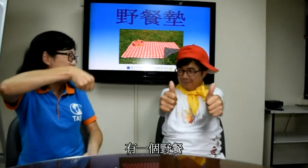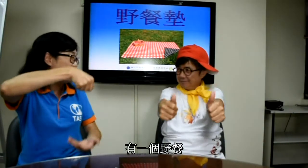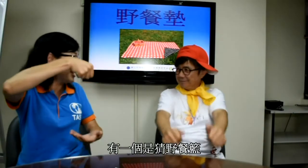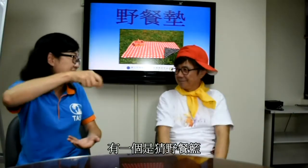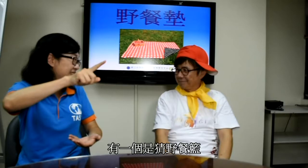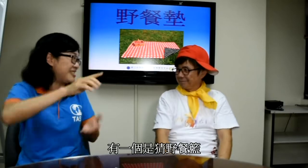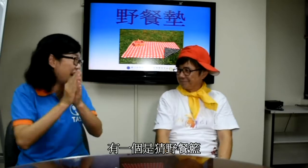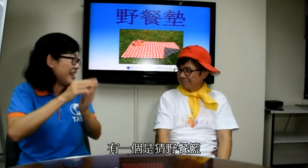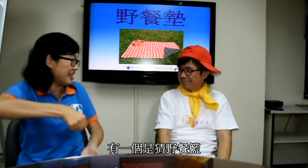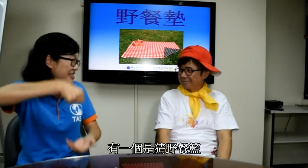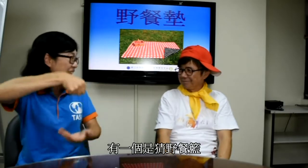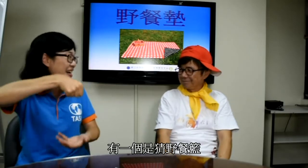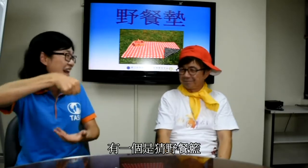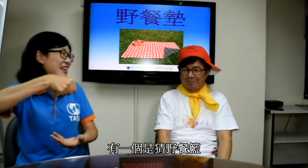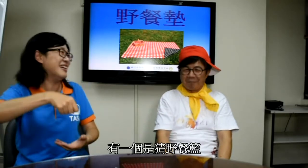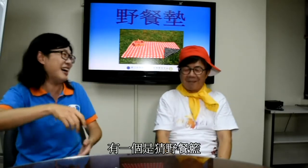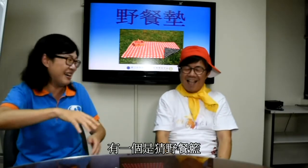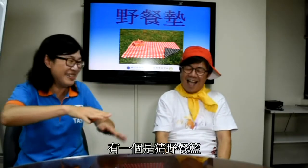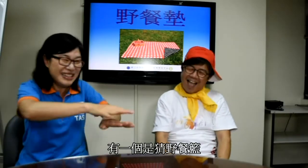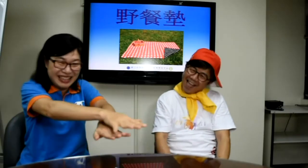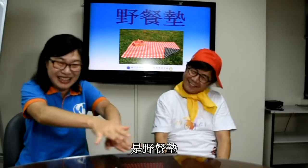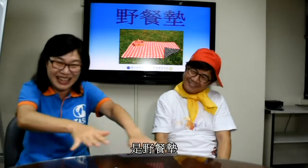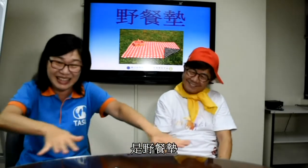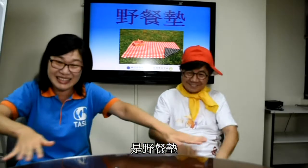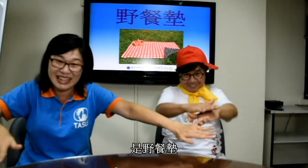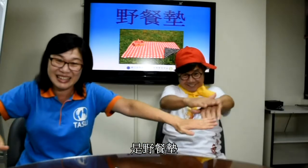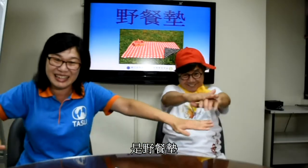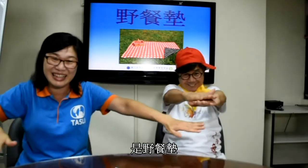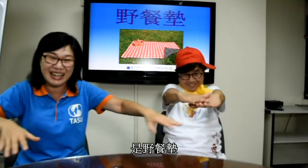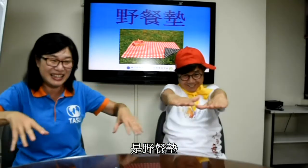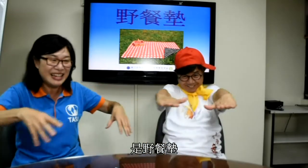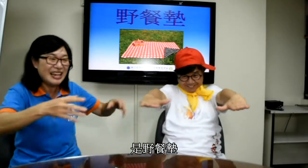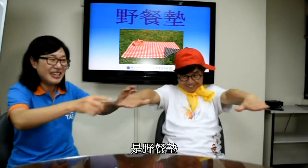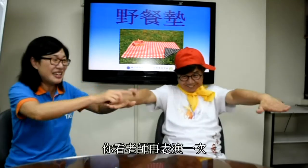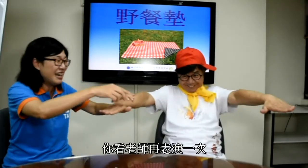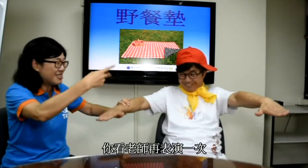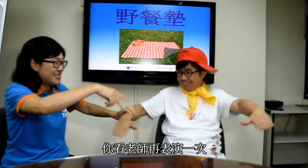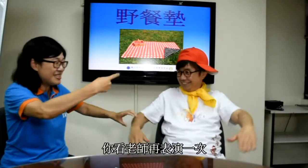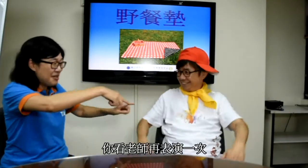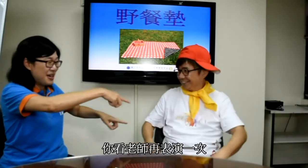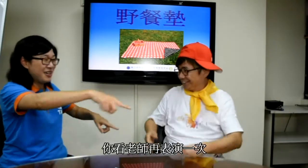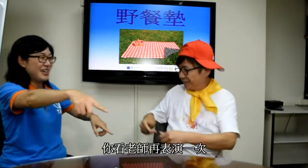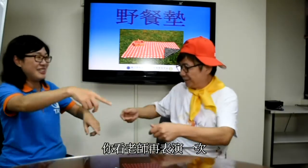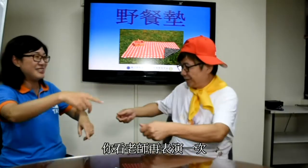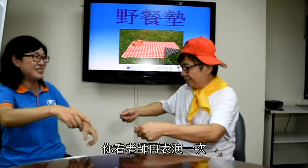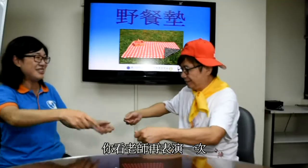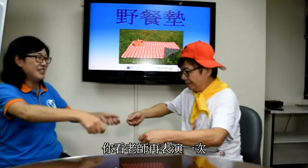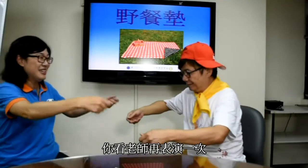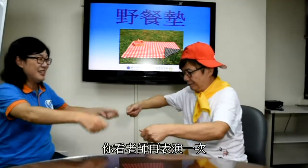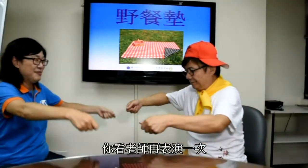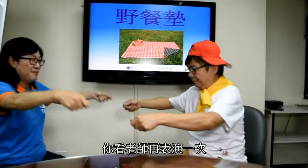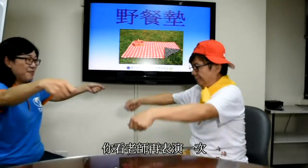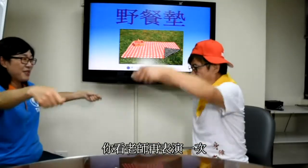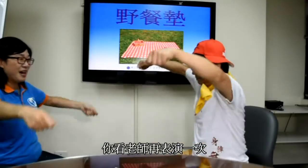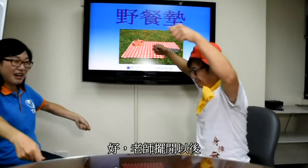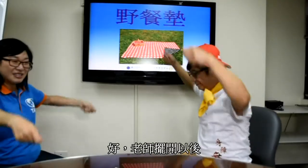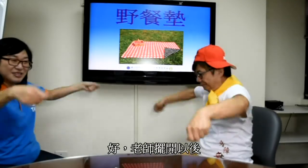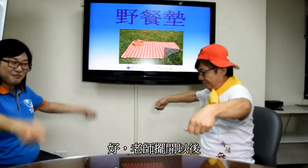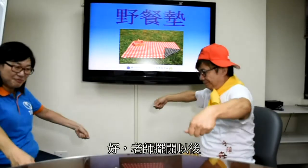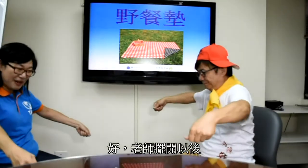有一个是猜野餐篮，是野餐店。你看老师再表演一次。好，老师摆